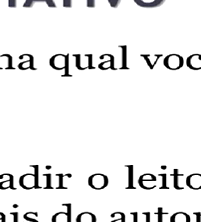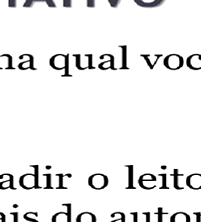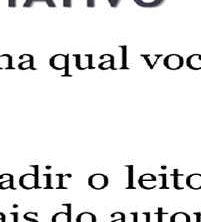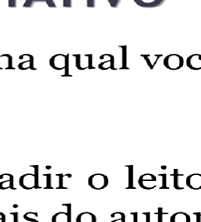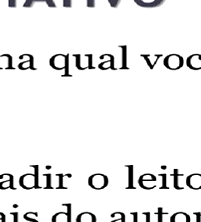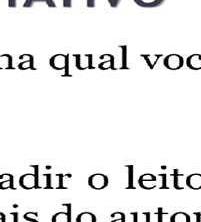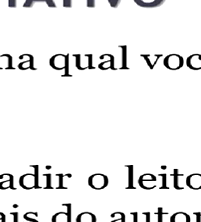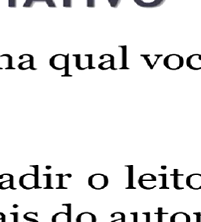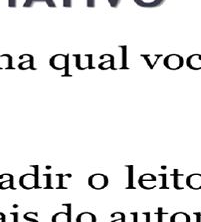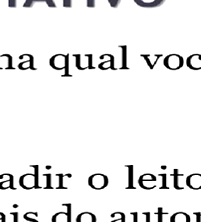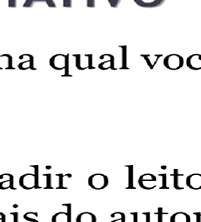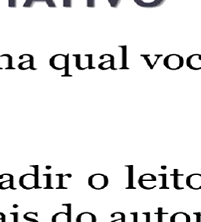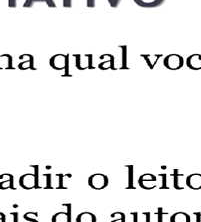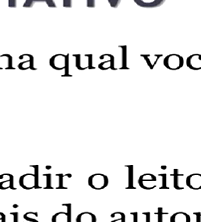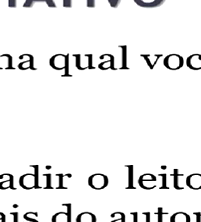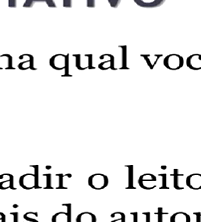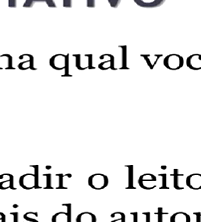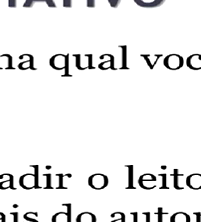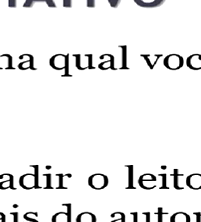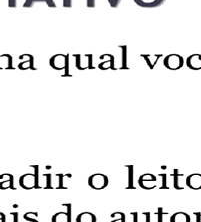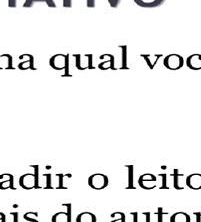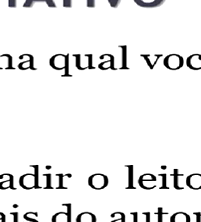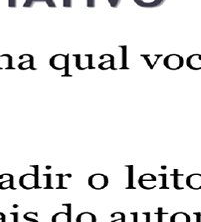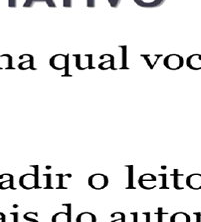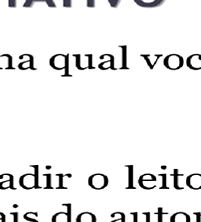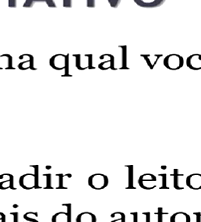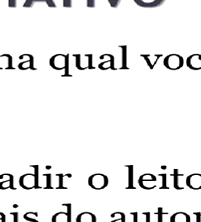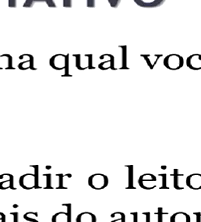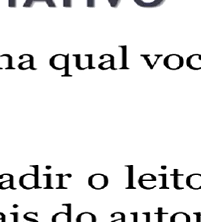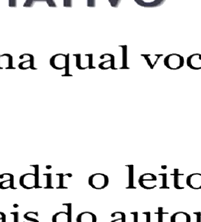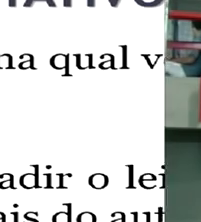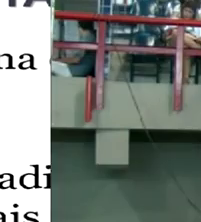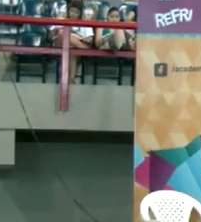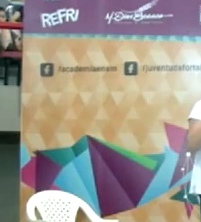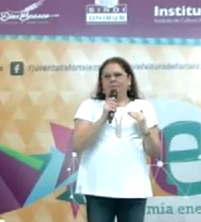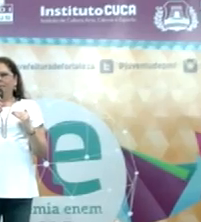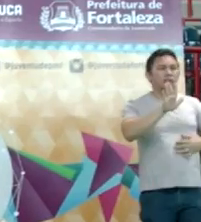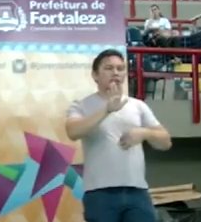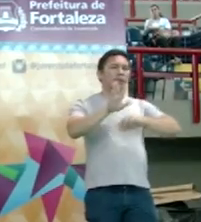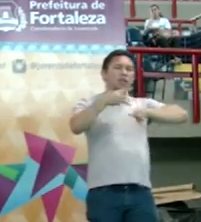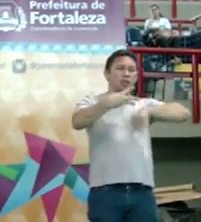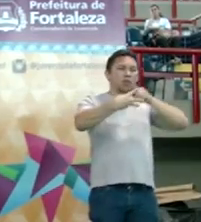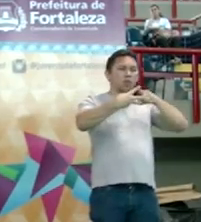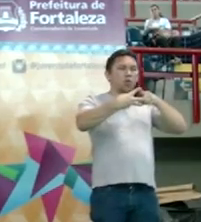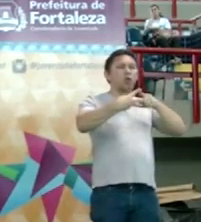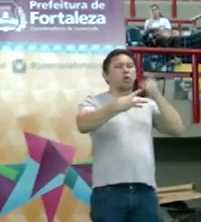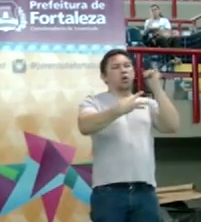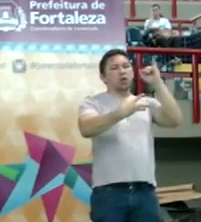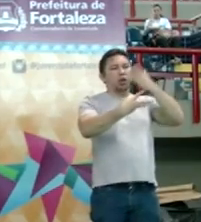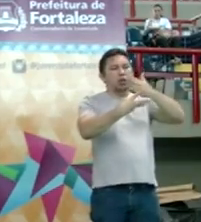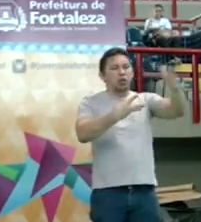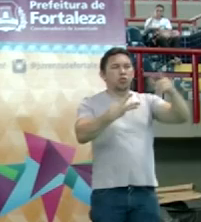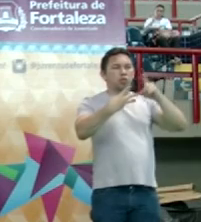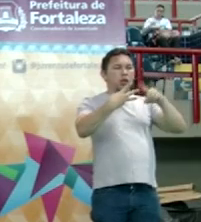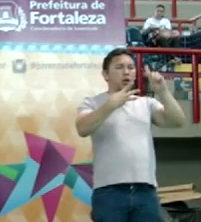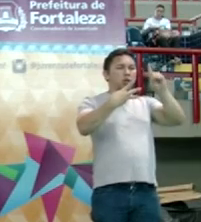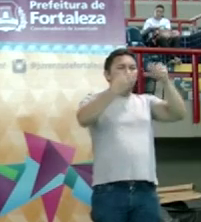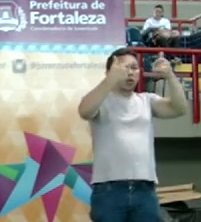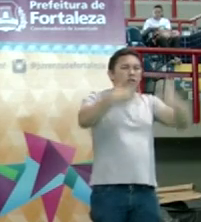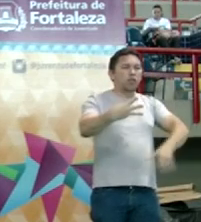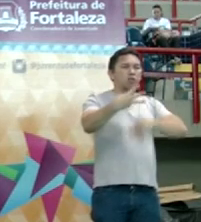dissertativo argumentativo. Apresenta o texto, começo, meio e fim. A gente tem que ter